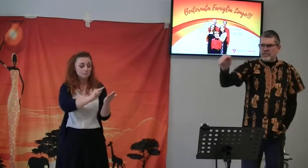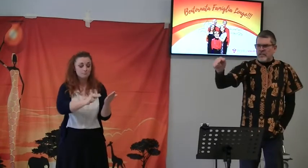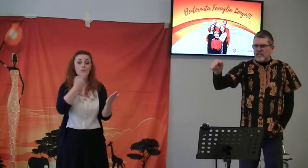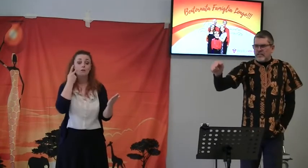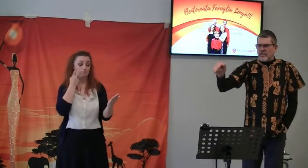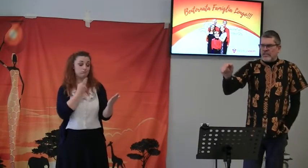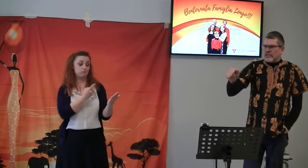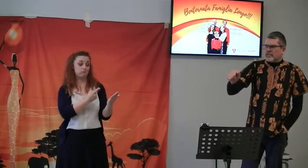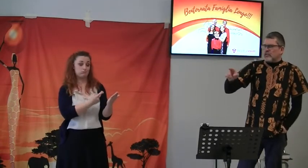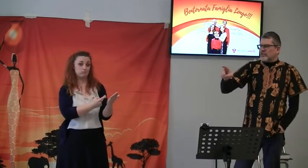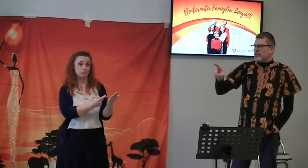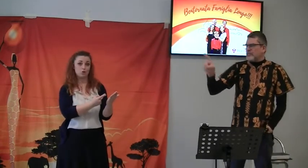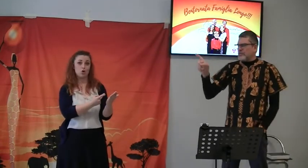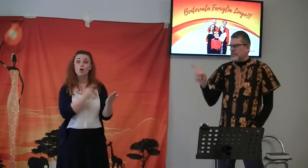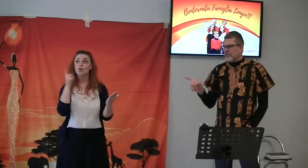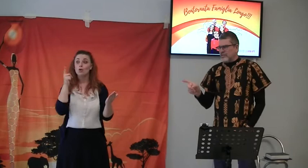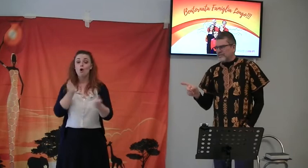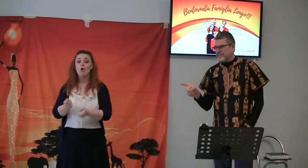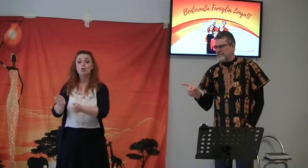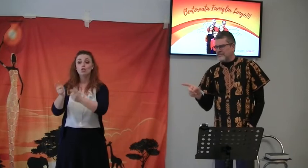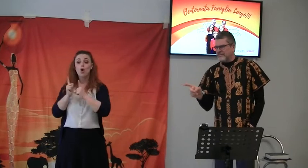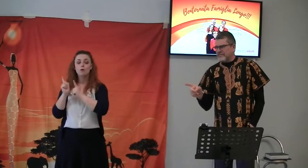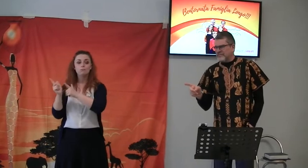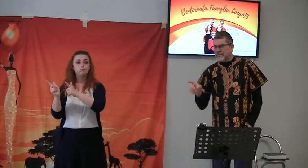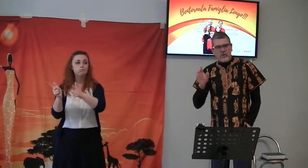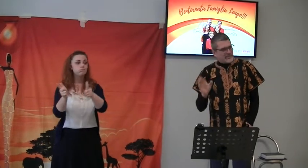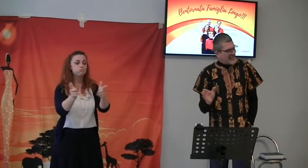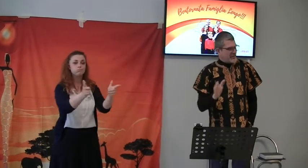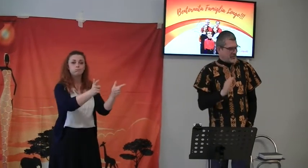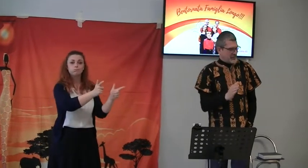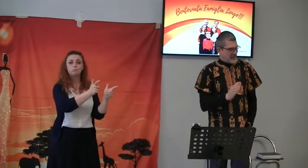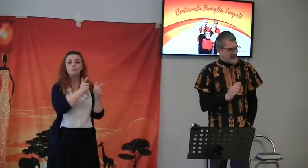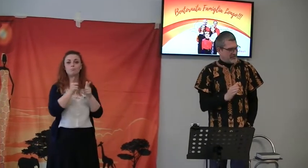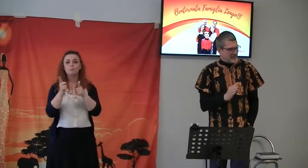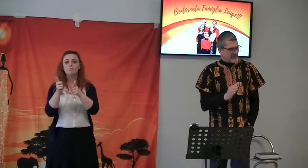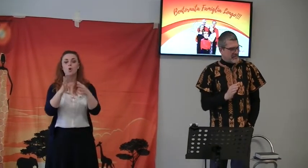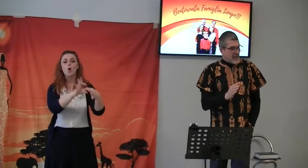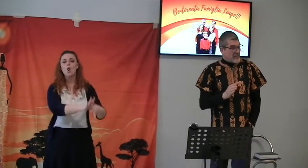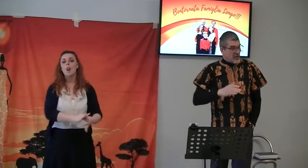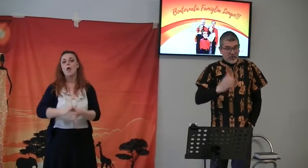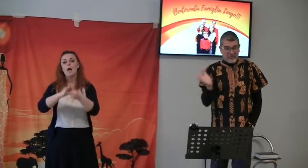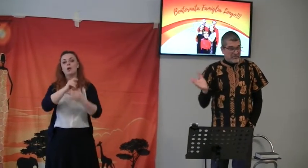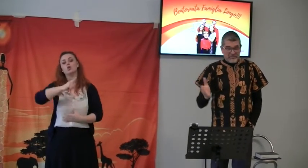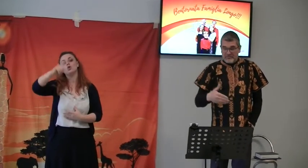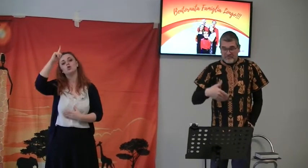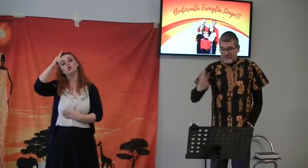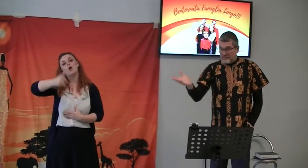distribuiti secondo lo Spirito di Dio, per volontà dello Spirito Santo. Però